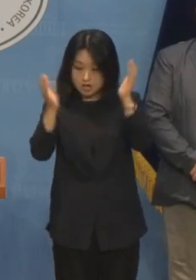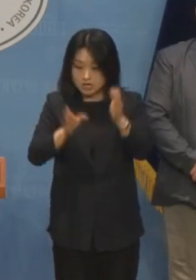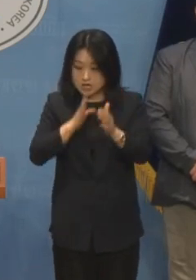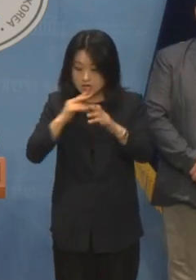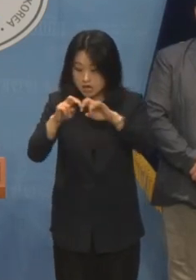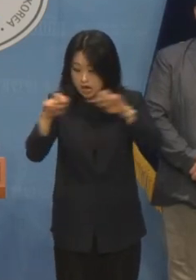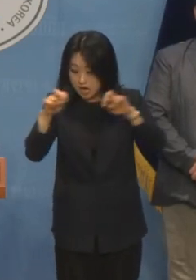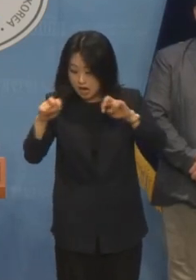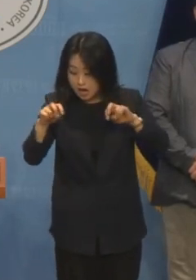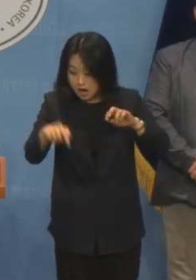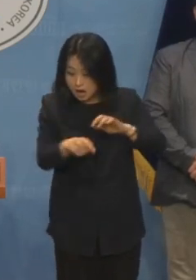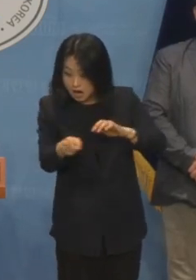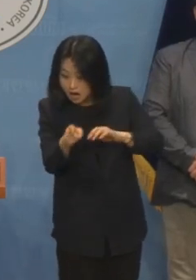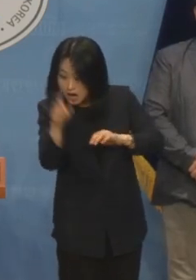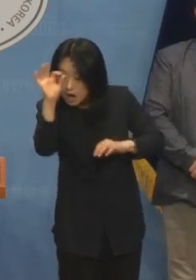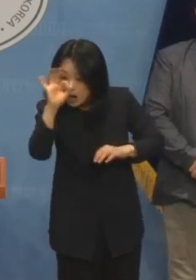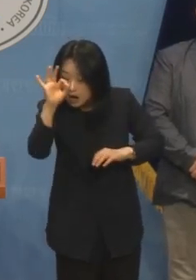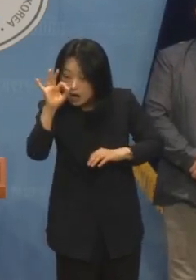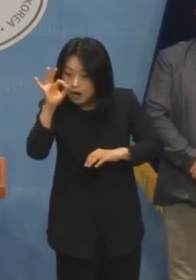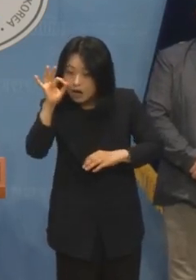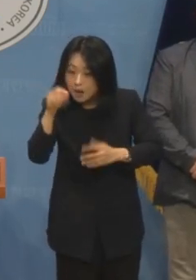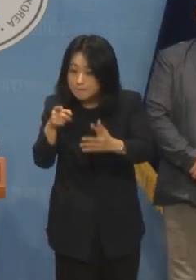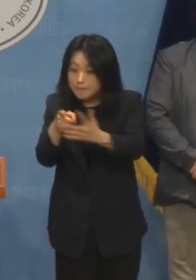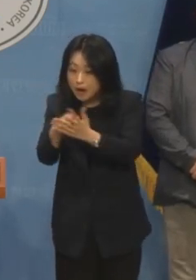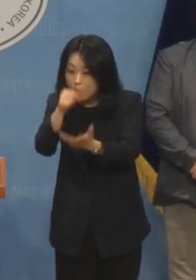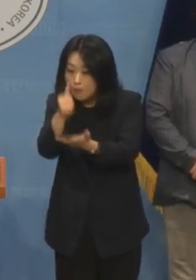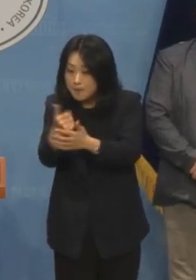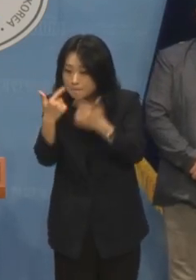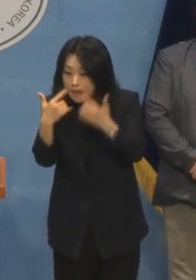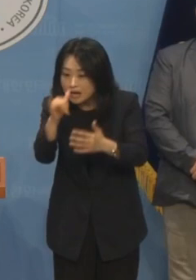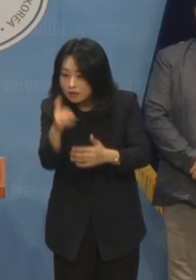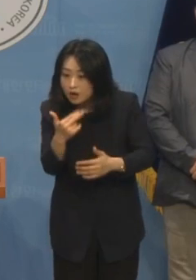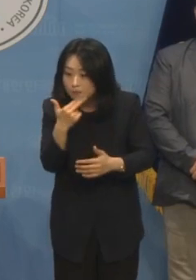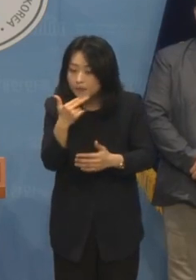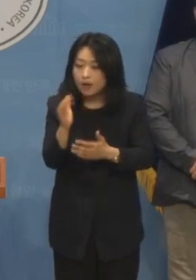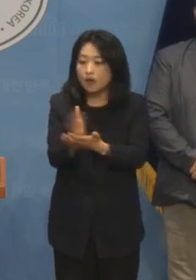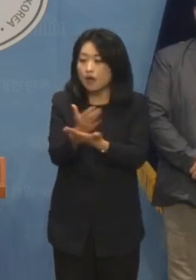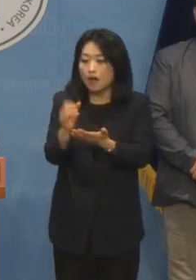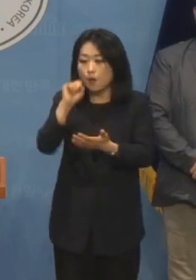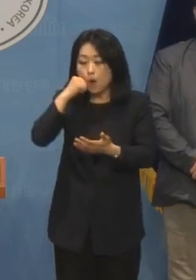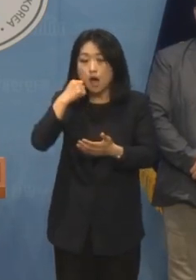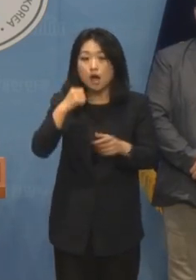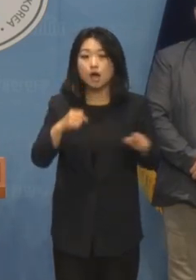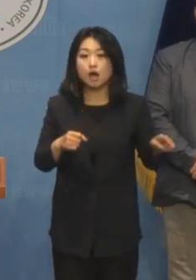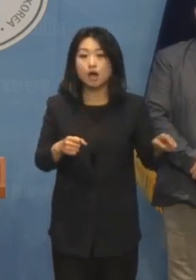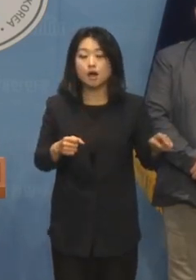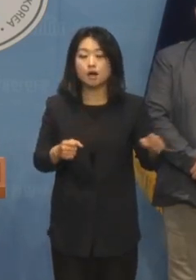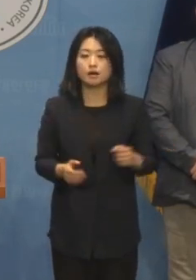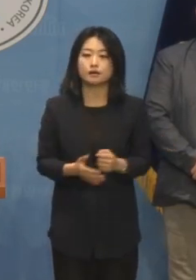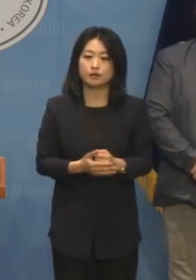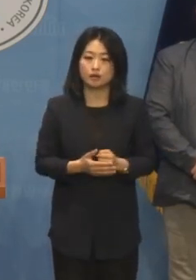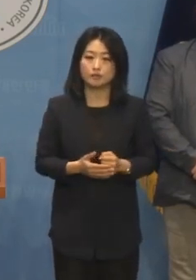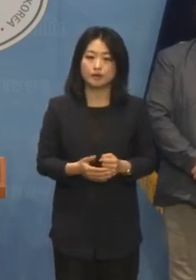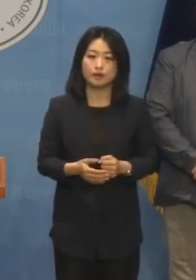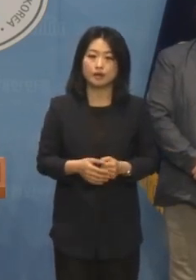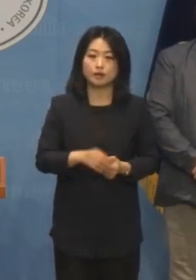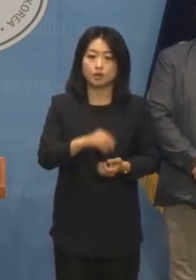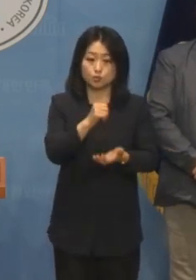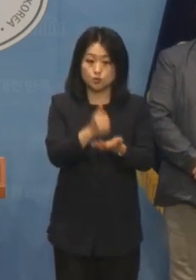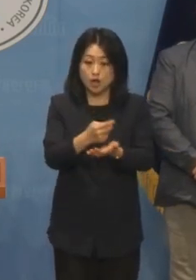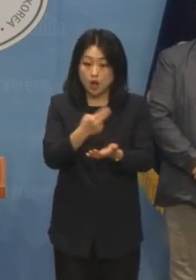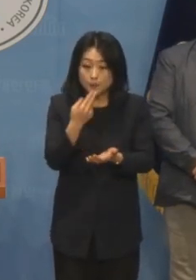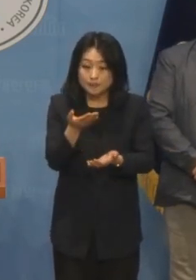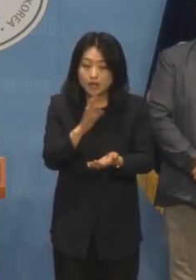어렵습니다. 검찰권이 어떻게 남용되는지를 걸러내기가 어렵습니다. 이 과정에서 바로 없는 죄가